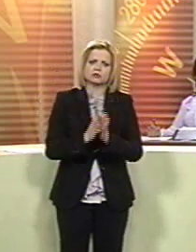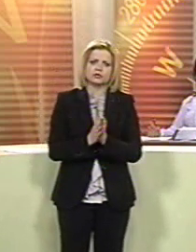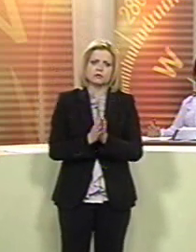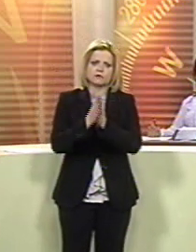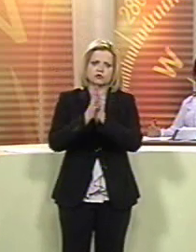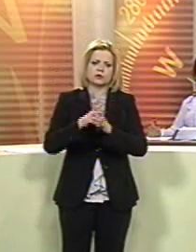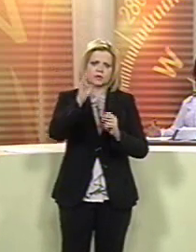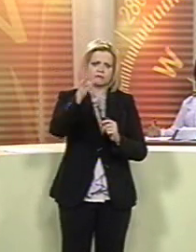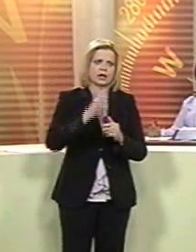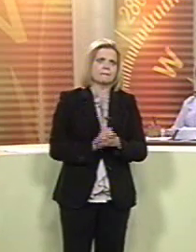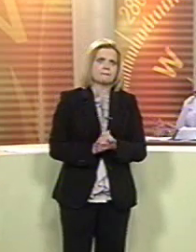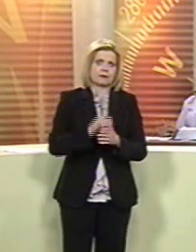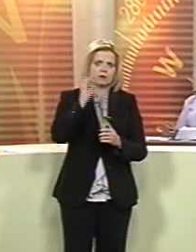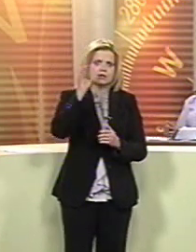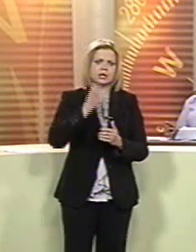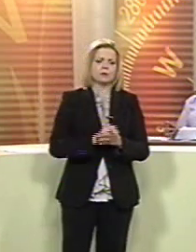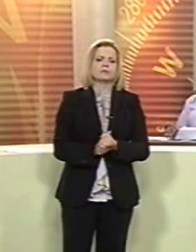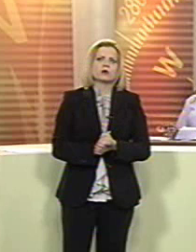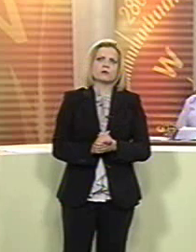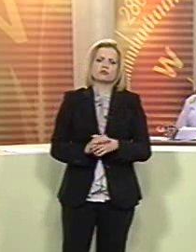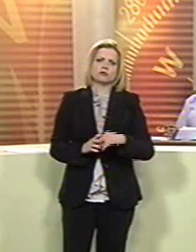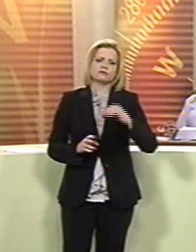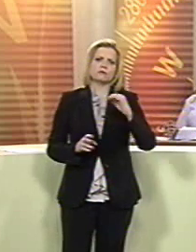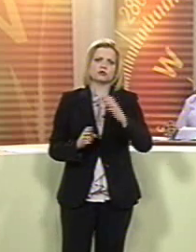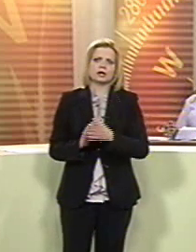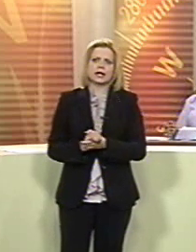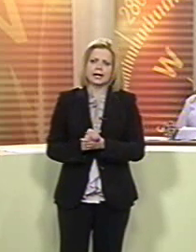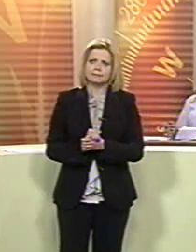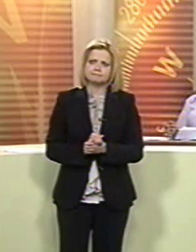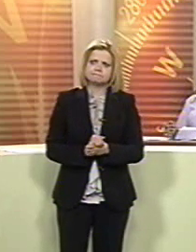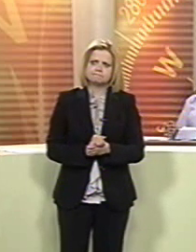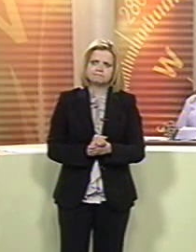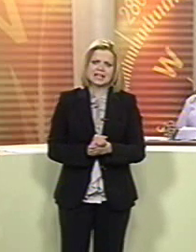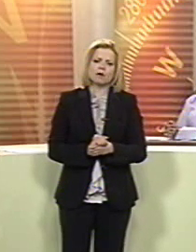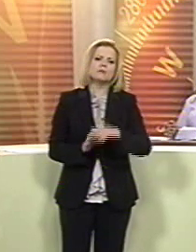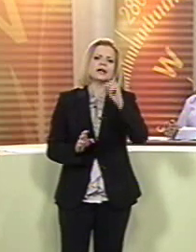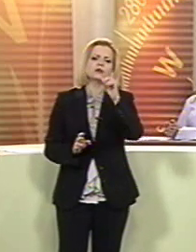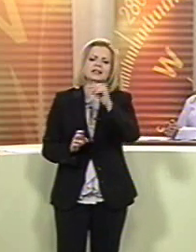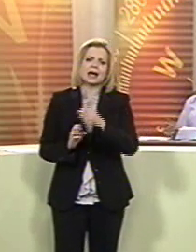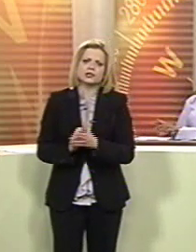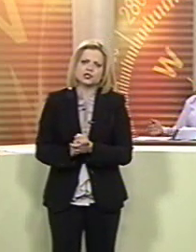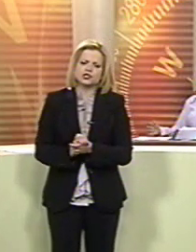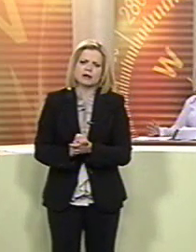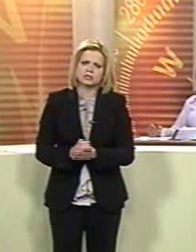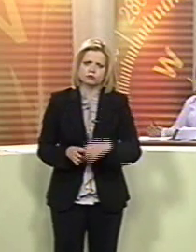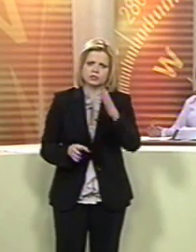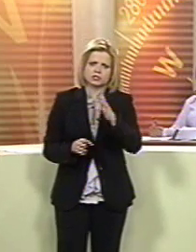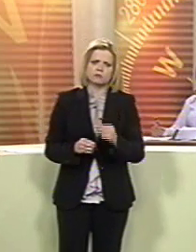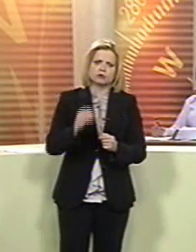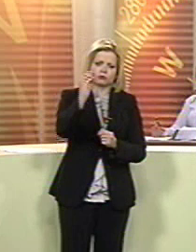Processual Civil, o professor, por exemplo, falar, quer ver um exemplo? O professor, quando for mencionar lá a obrigatoriedade de intimação do Ministério Público,